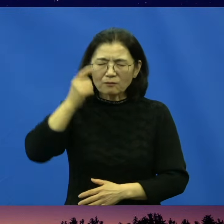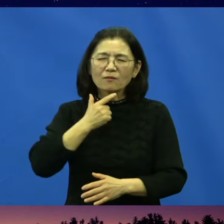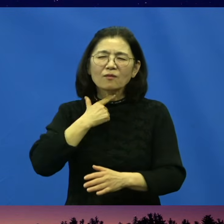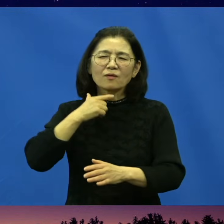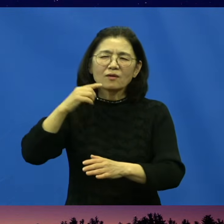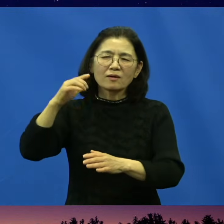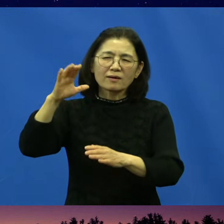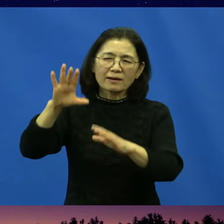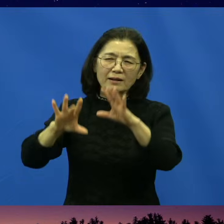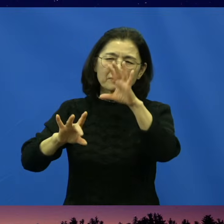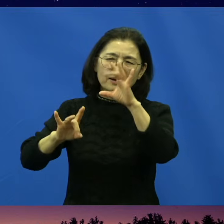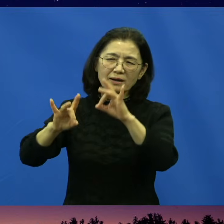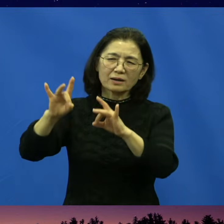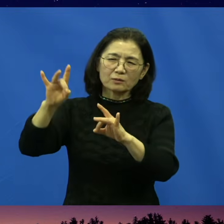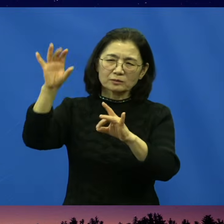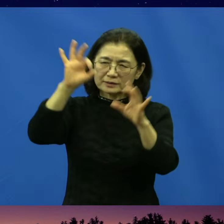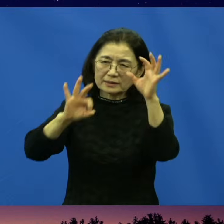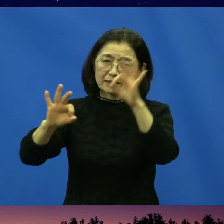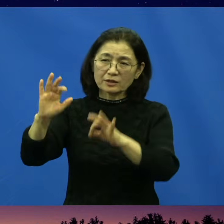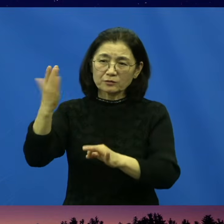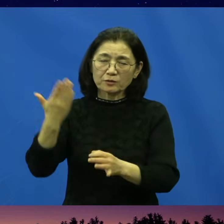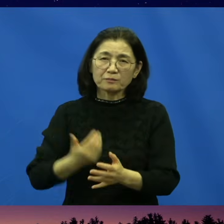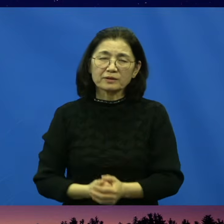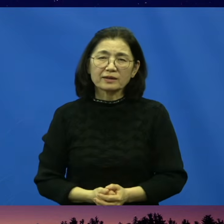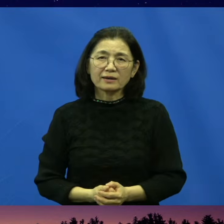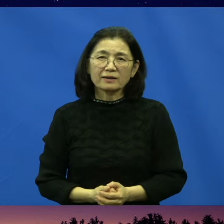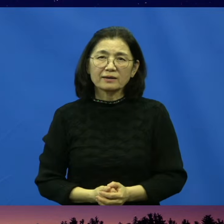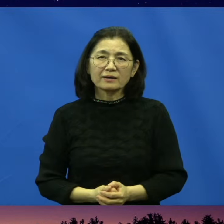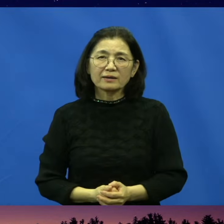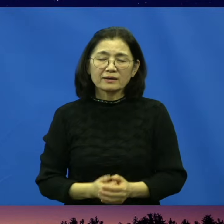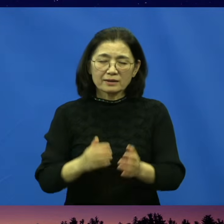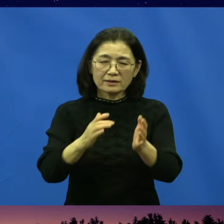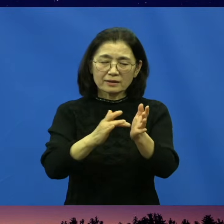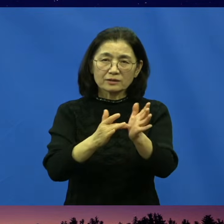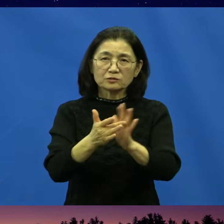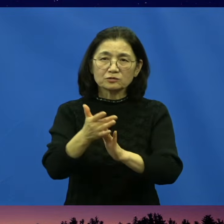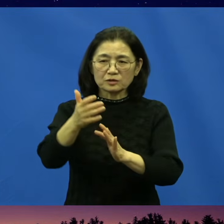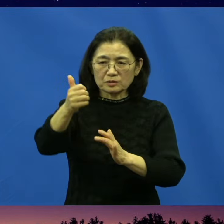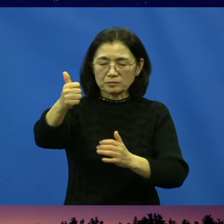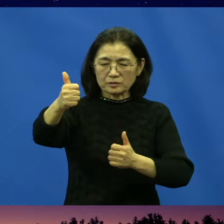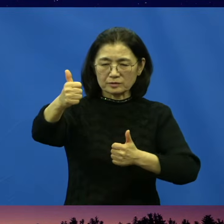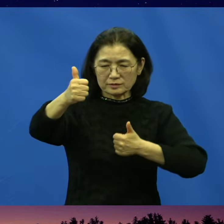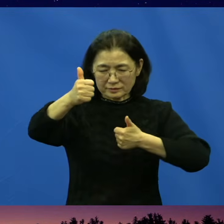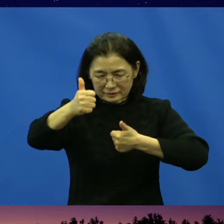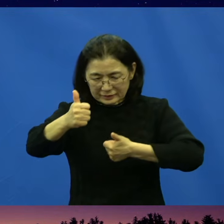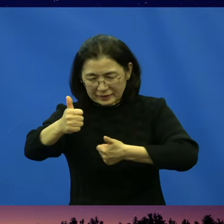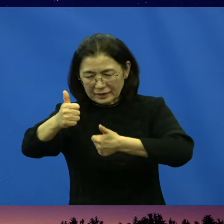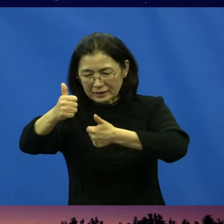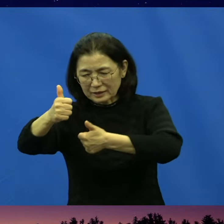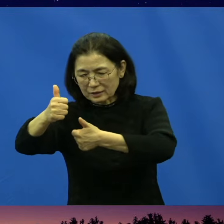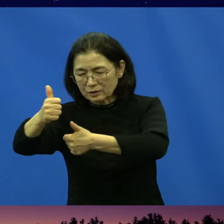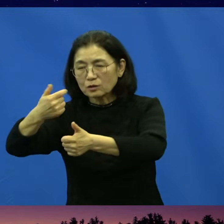우리는 예수님을 따라가기 위해서 그분을 구하는 것입니다.